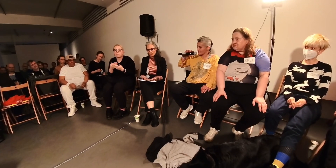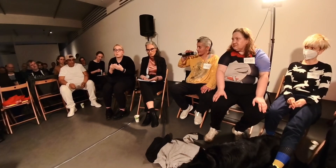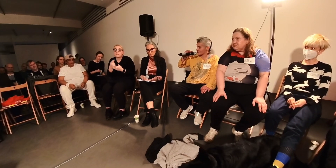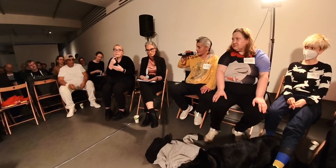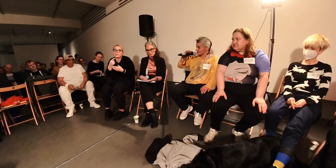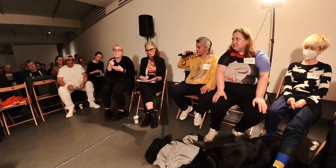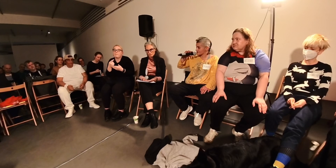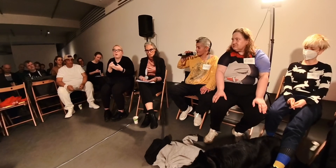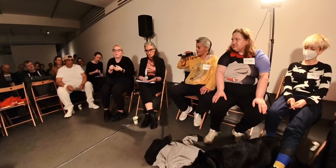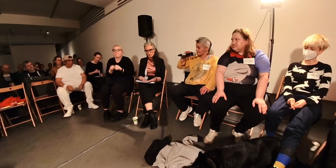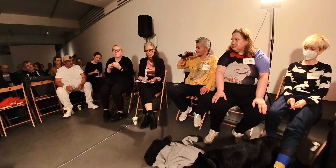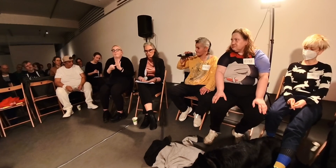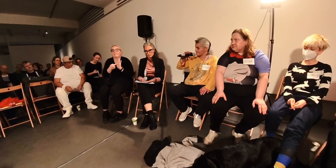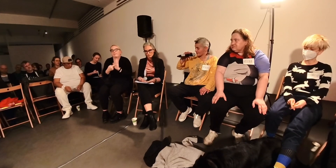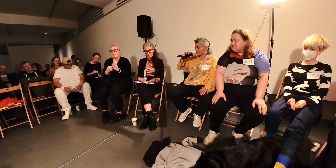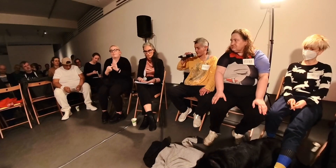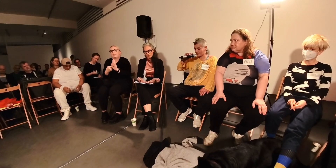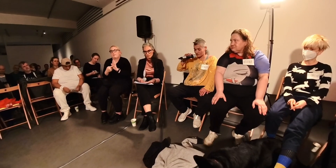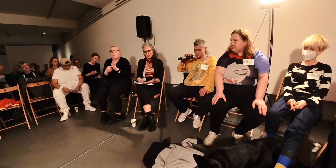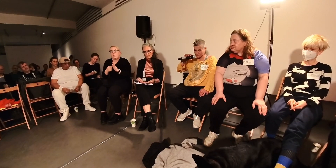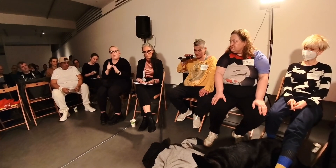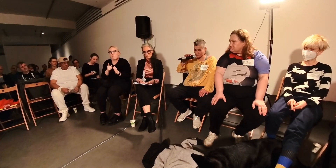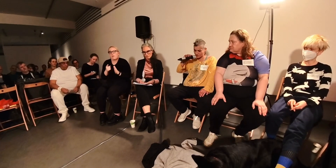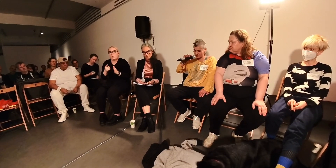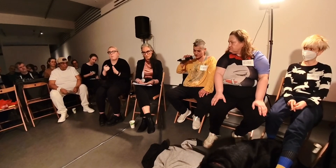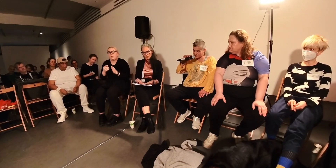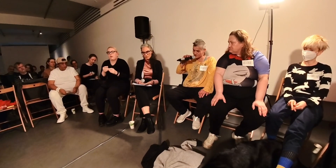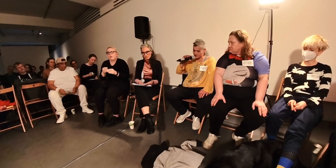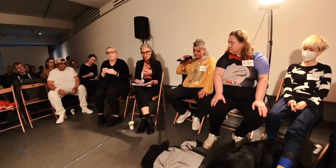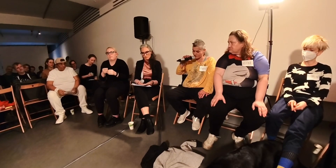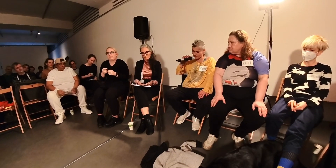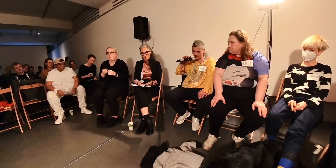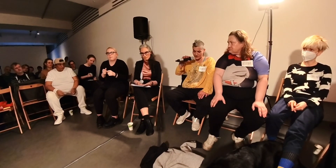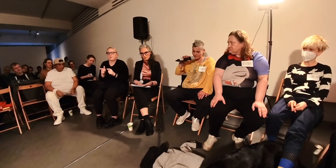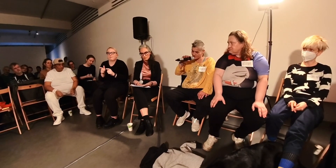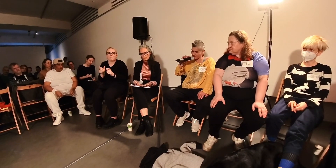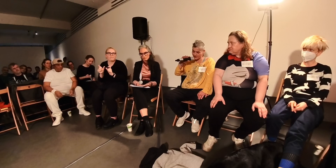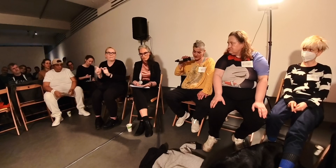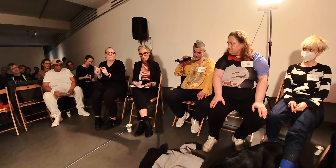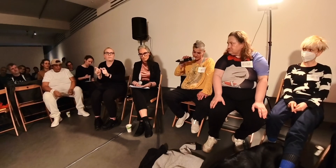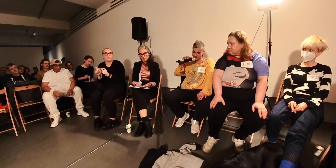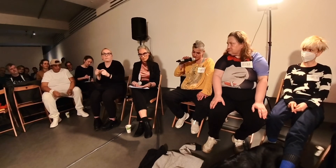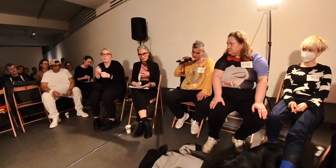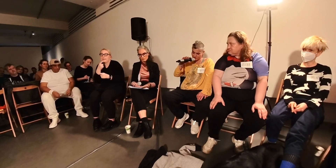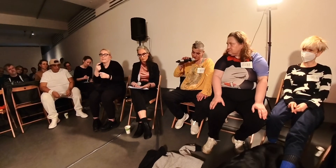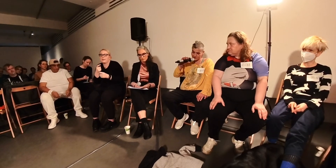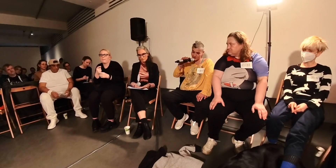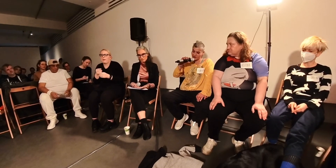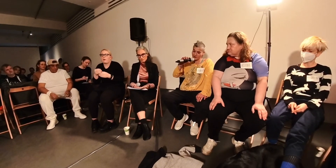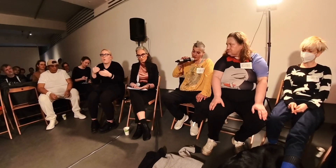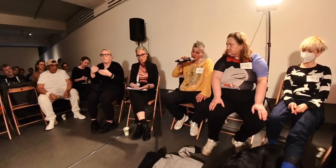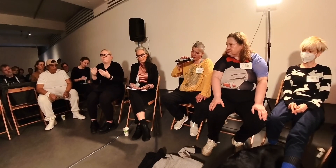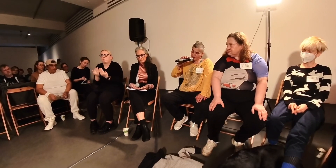poslat dál a chceme, fakt jako usilujeme o to, aby se ty světy propojily, aby ty bariéry byly